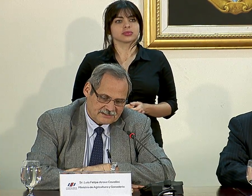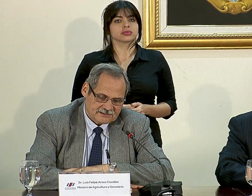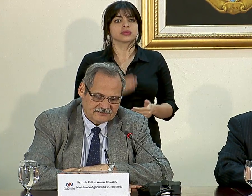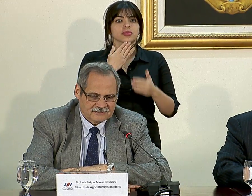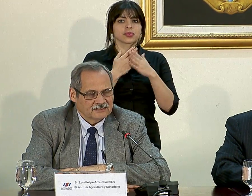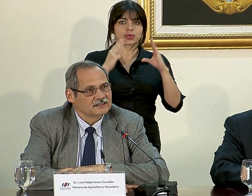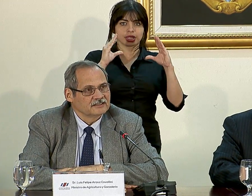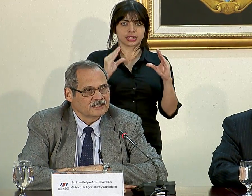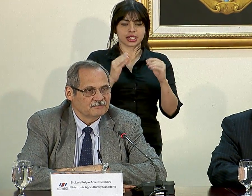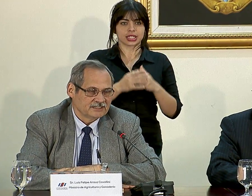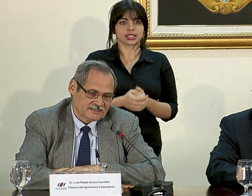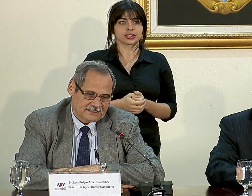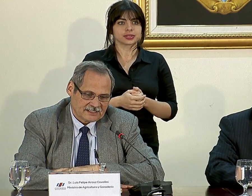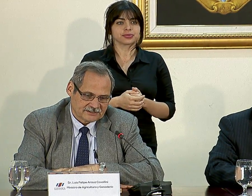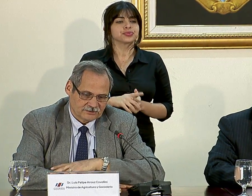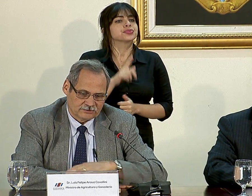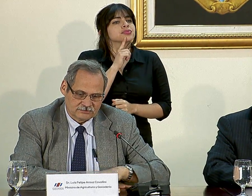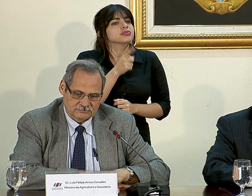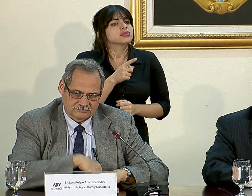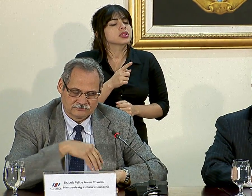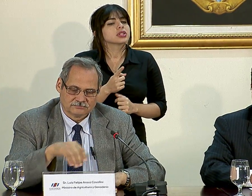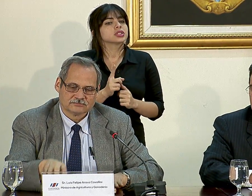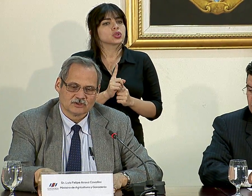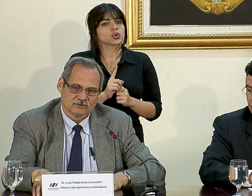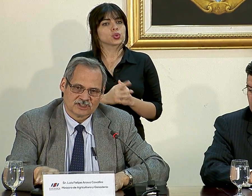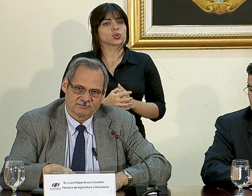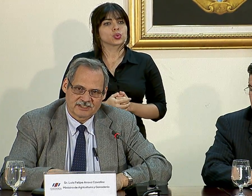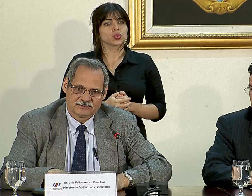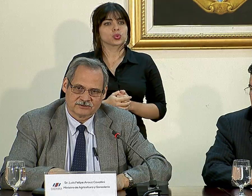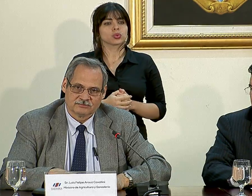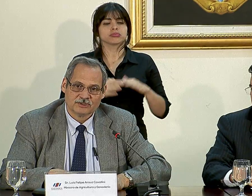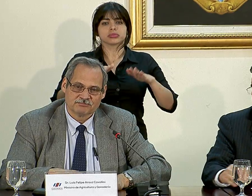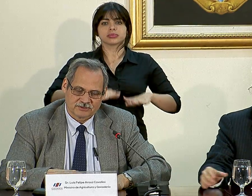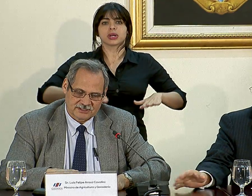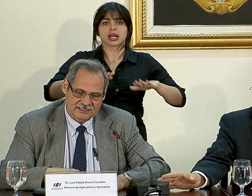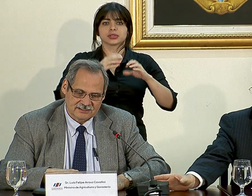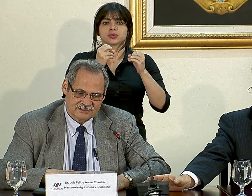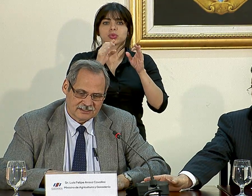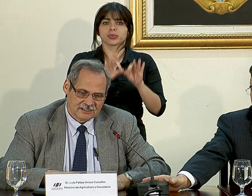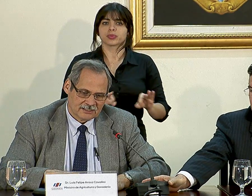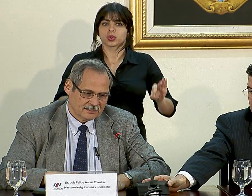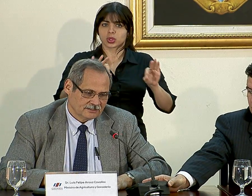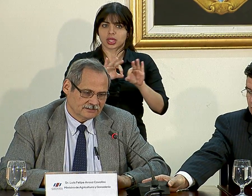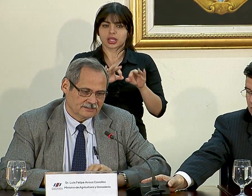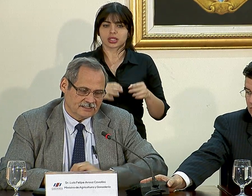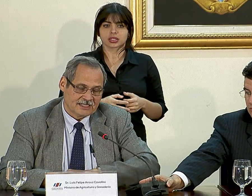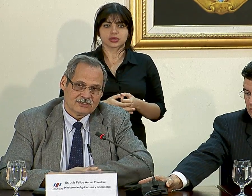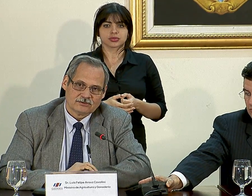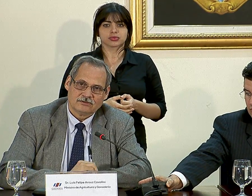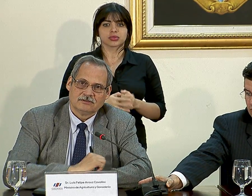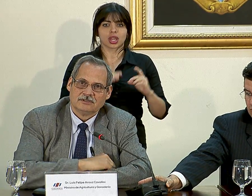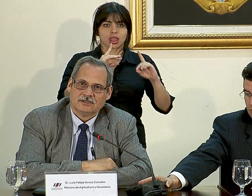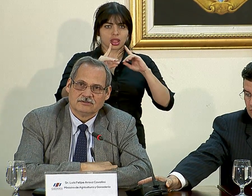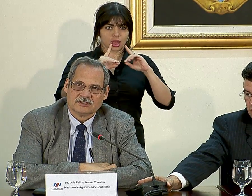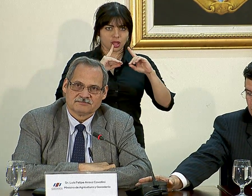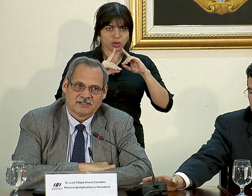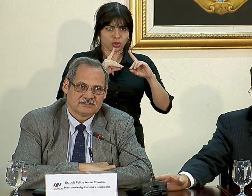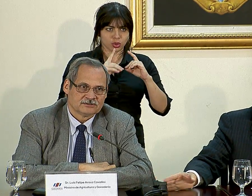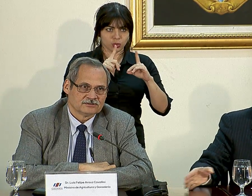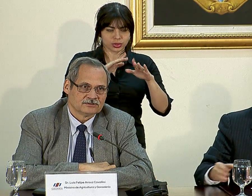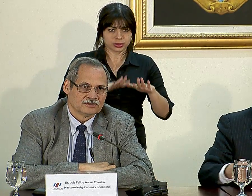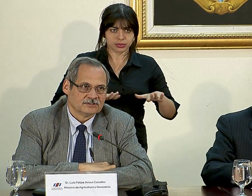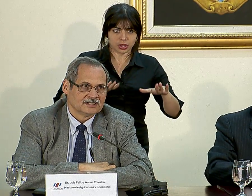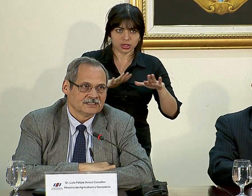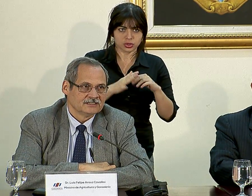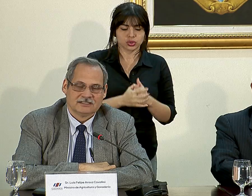Buenas tardes. Realmente ha sido un espacio muy importante de diálogo, un